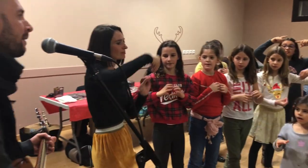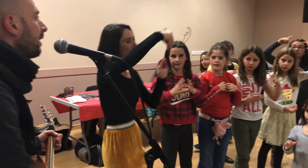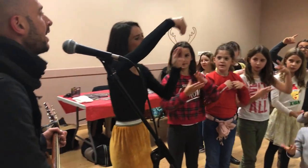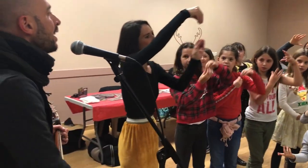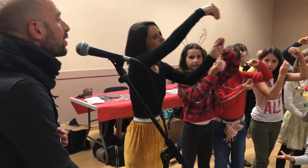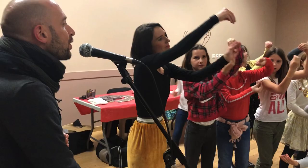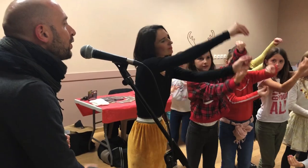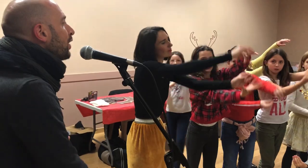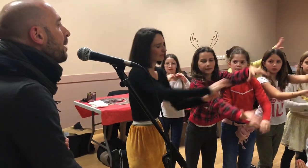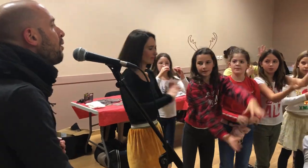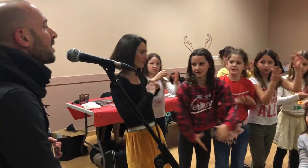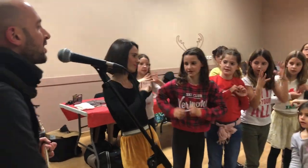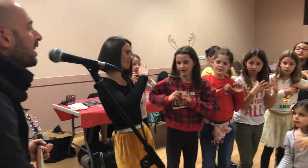j'étais contente